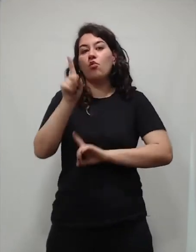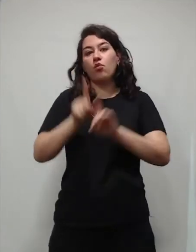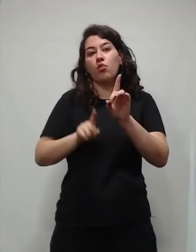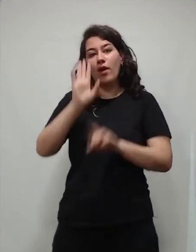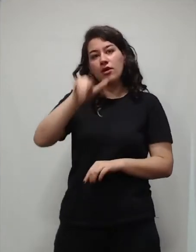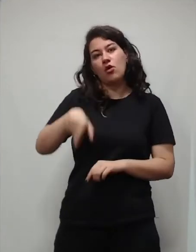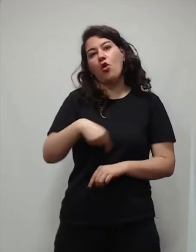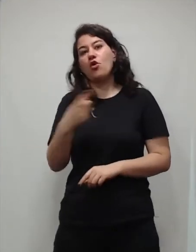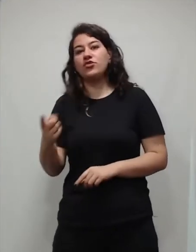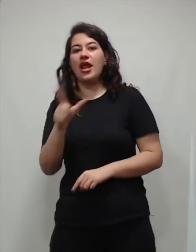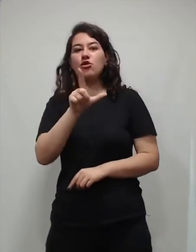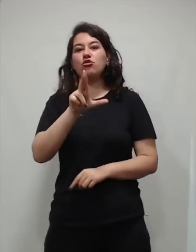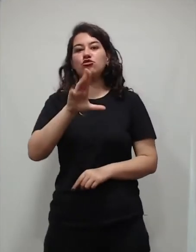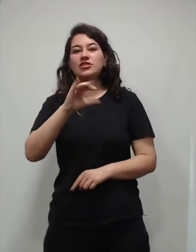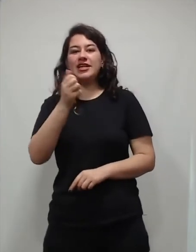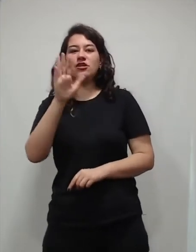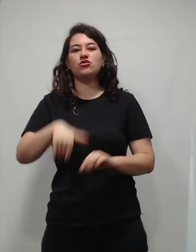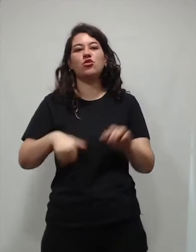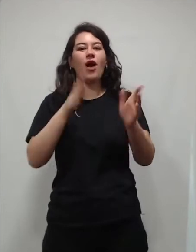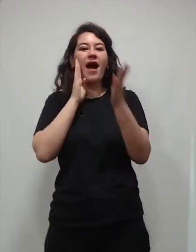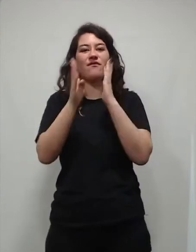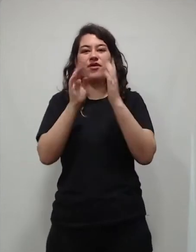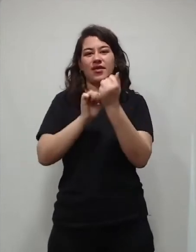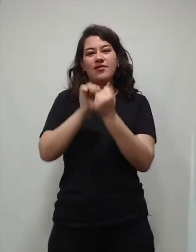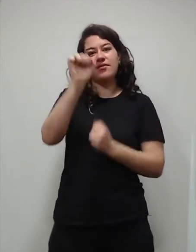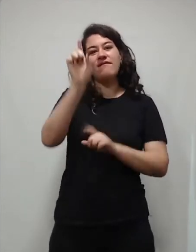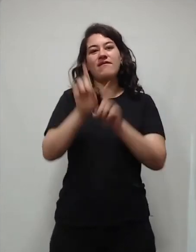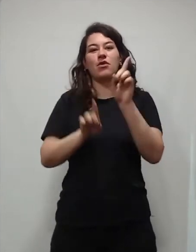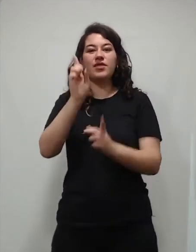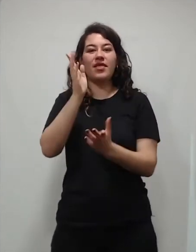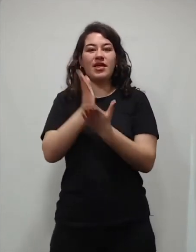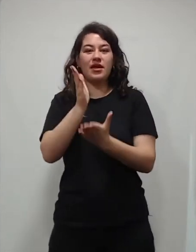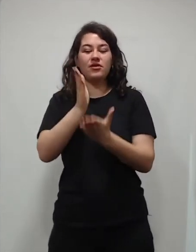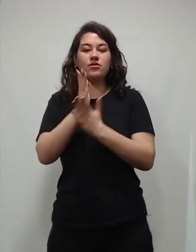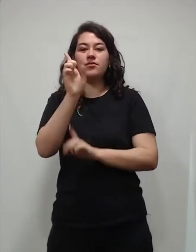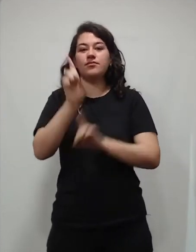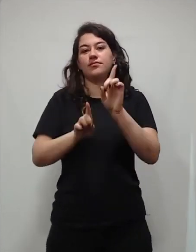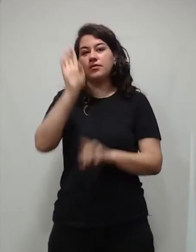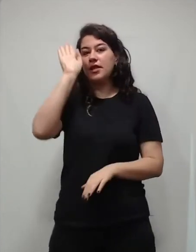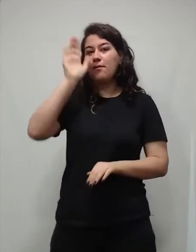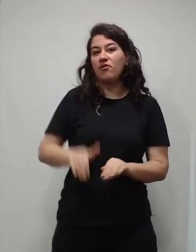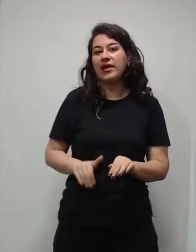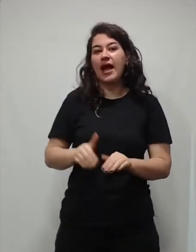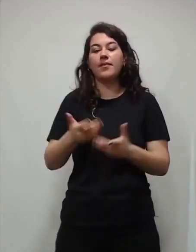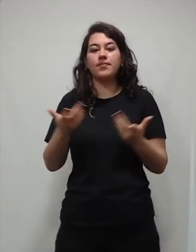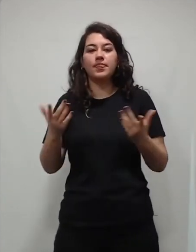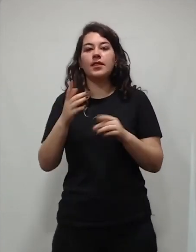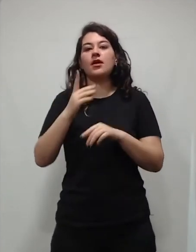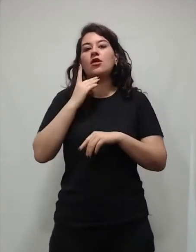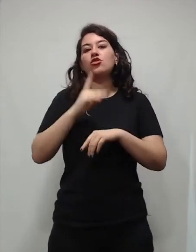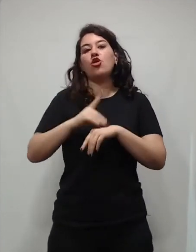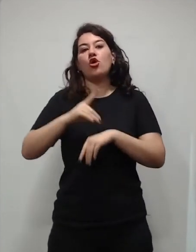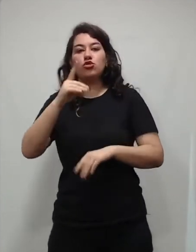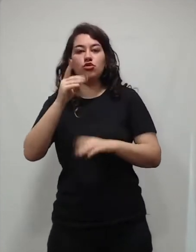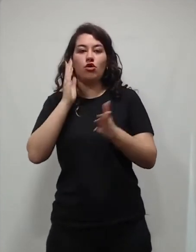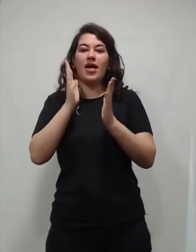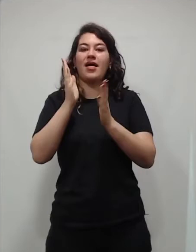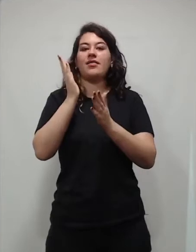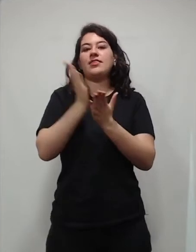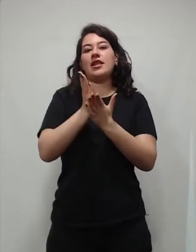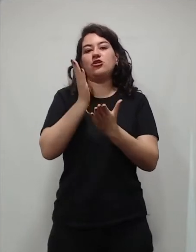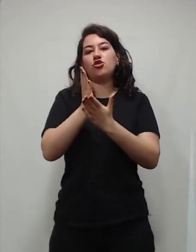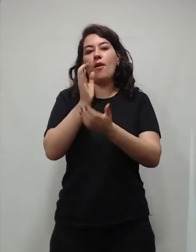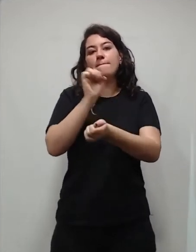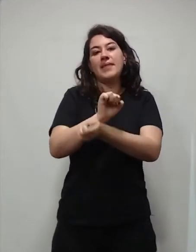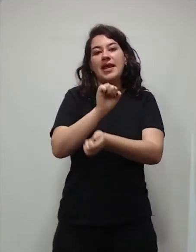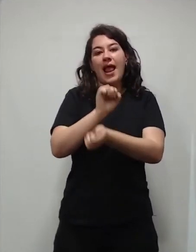Lucía Remisario, abogada egresada de la Facultad de Derecho, Universidad de la República, doctora en Derecho Penal de la